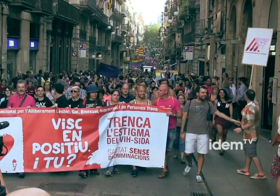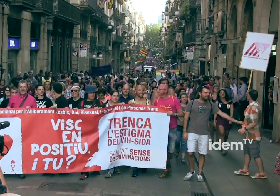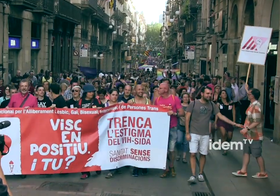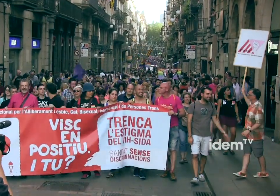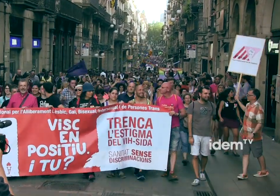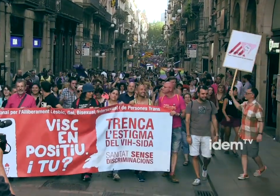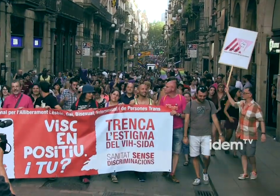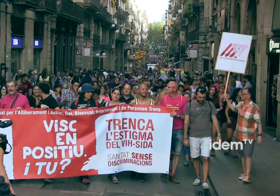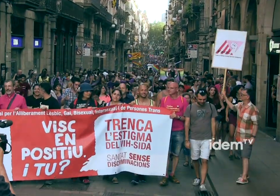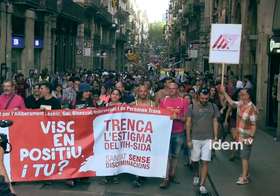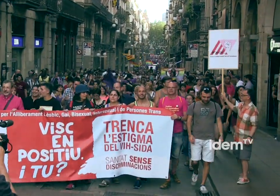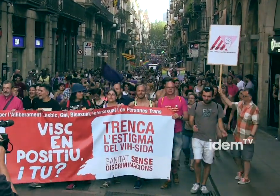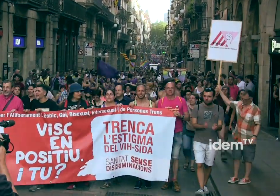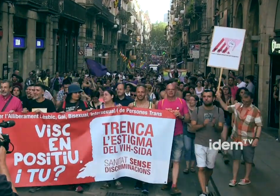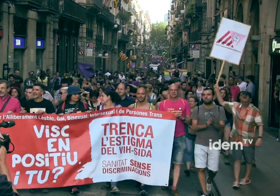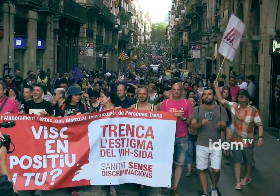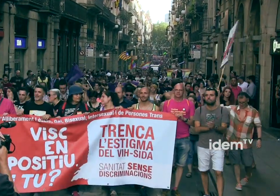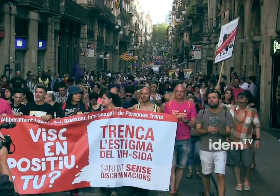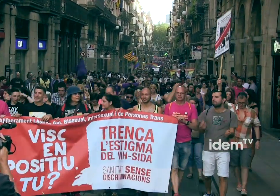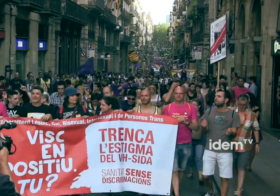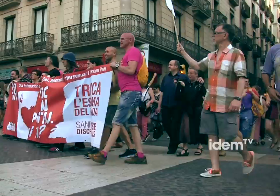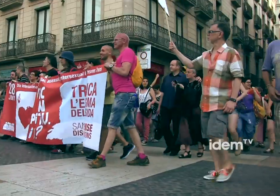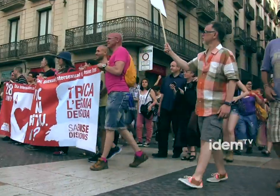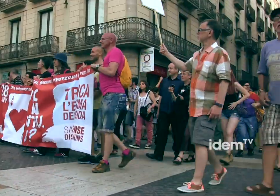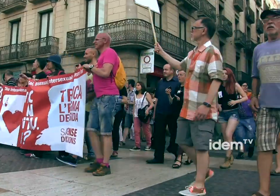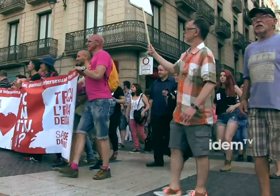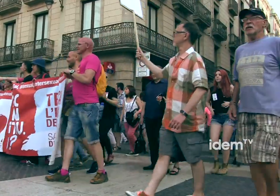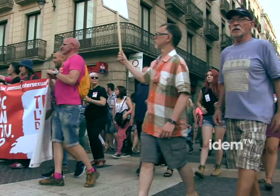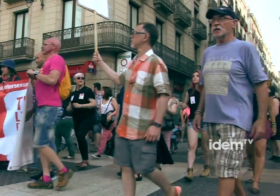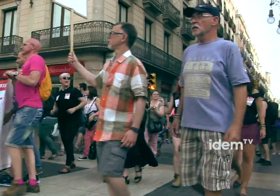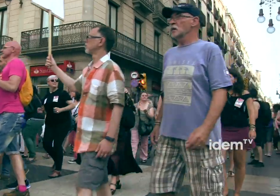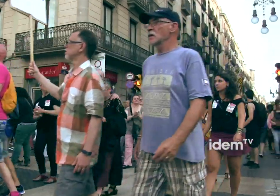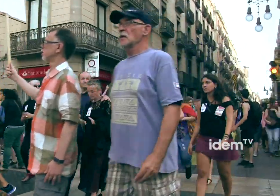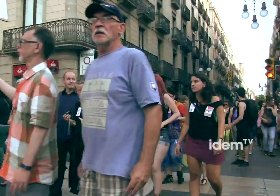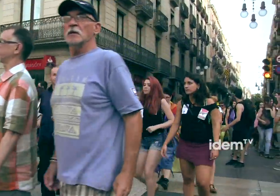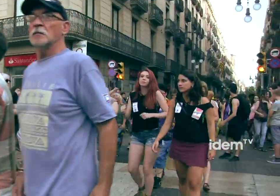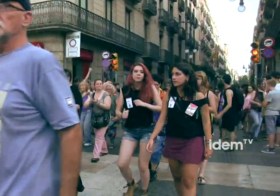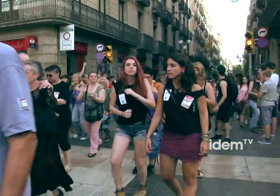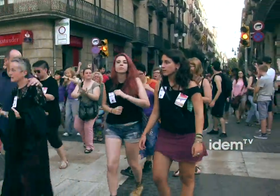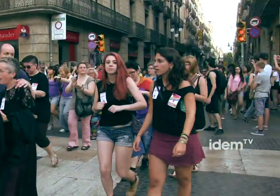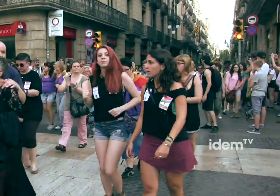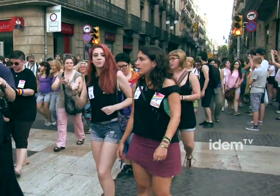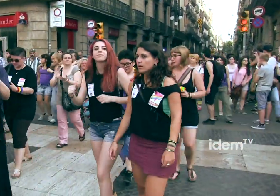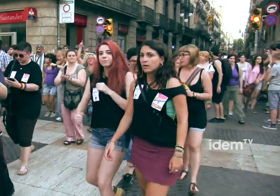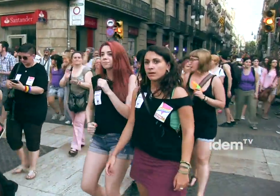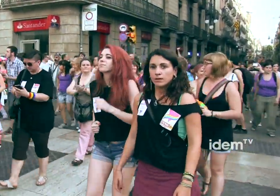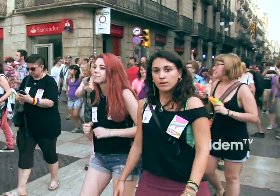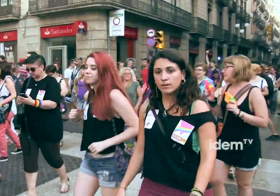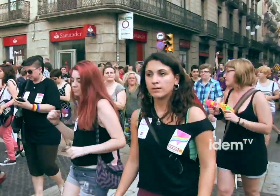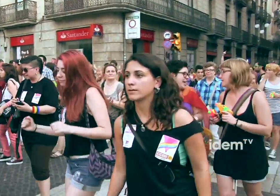polítics, socials, contra lesbianes, gais, bisexuals i persones trans. Prou